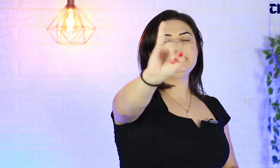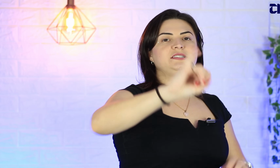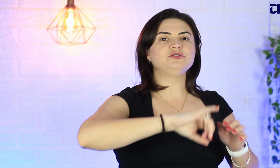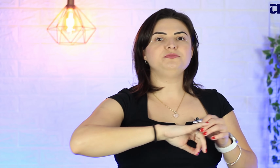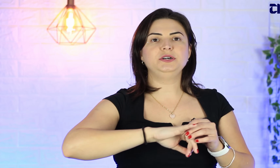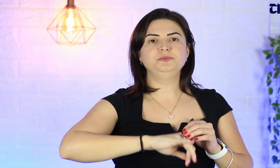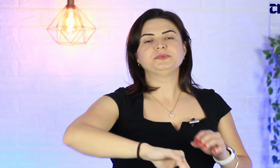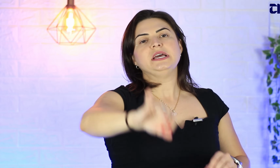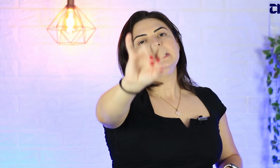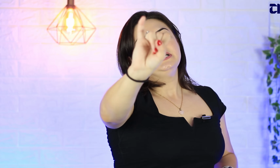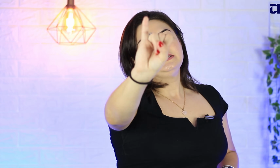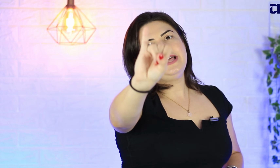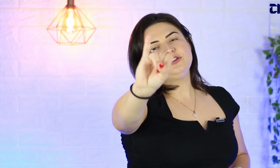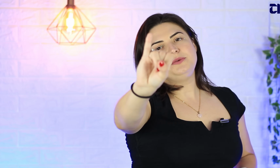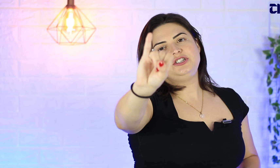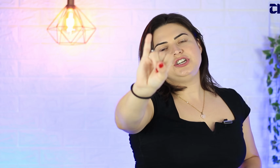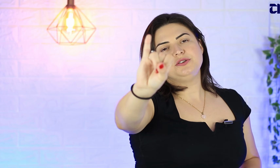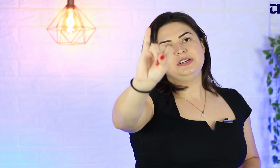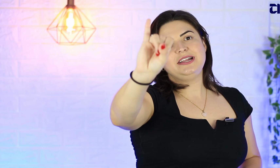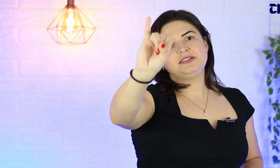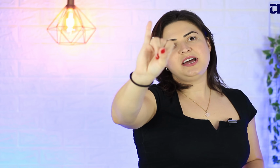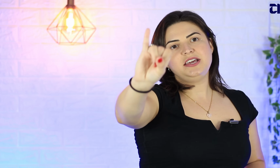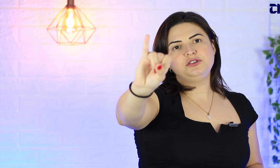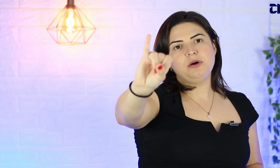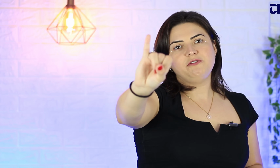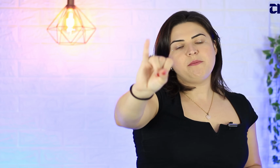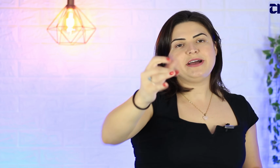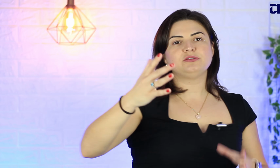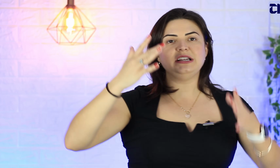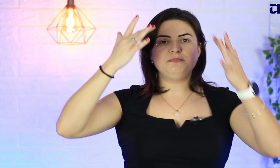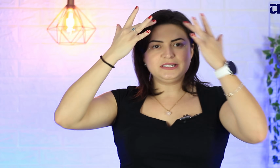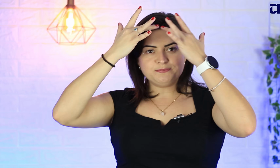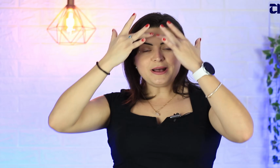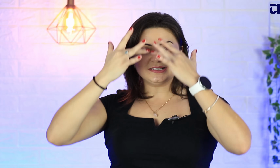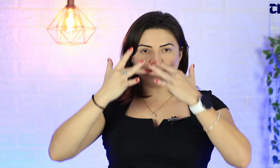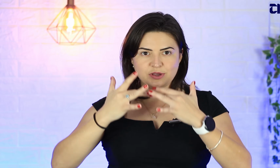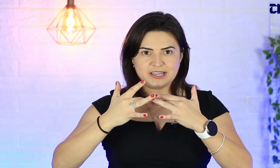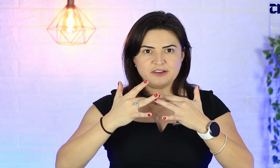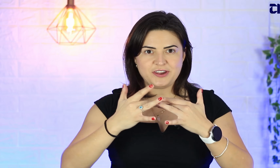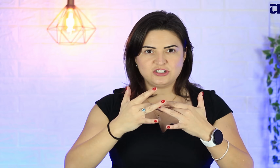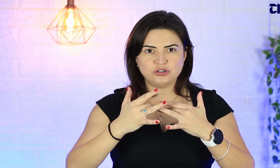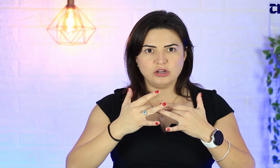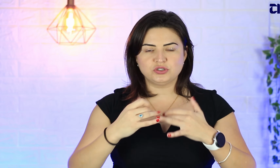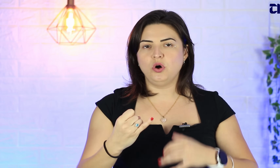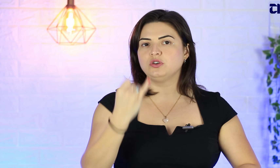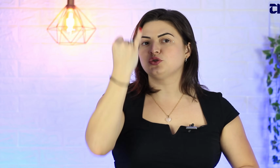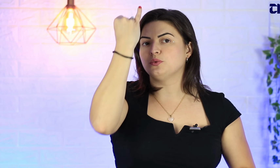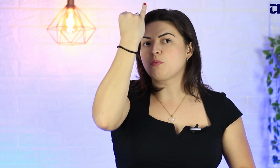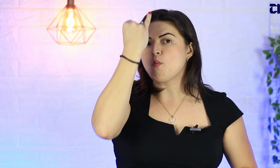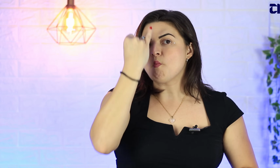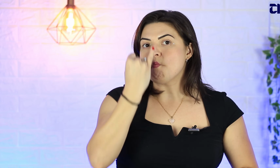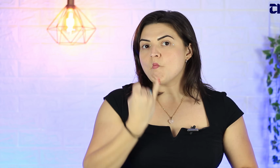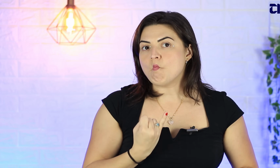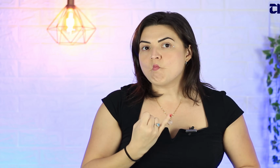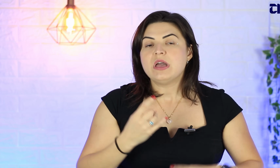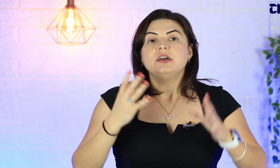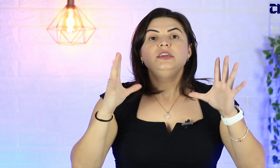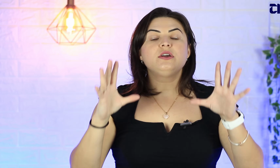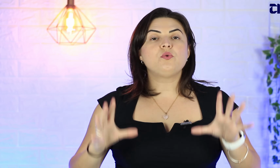Configuração de mão, dedo mindinho, letra I do alfabeto da Libras, passando aqui na frente do nosso rosto. E